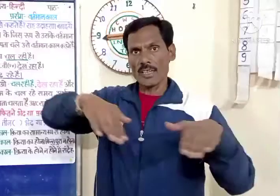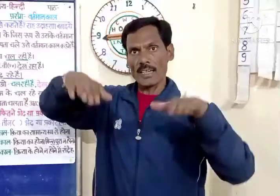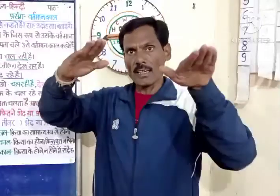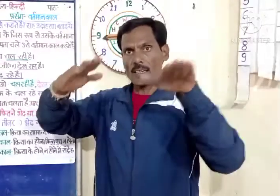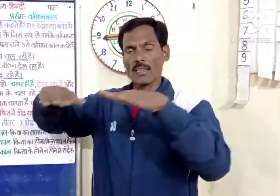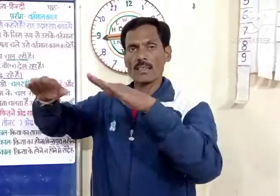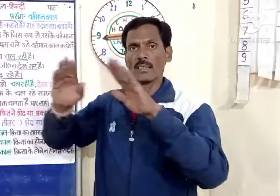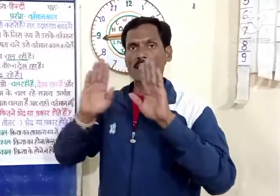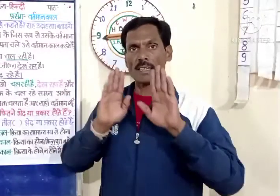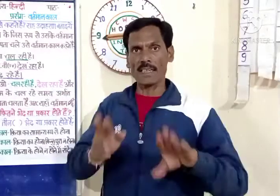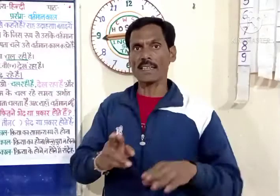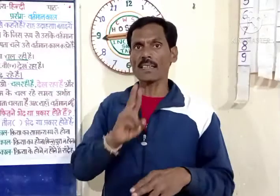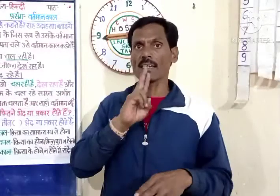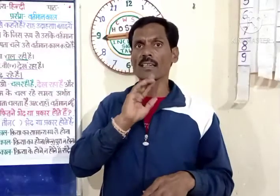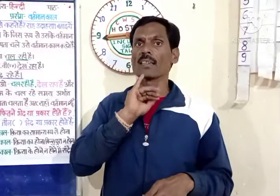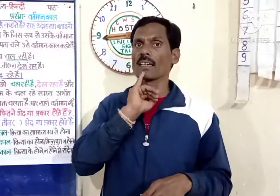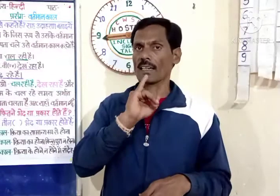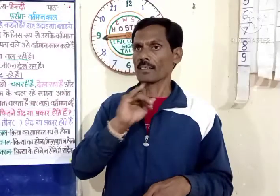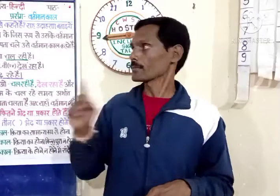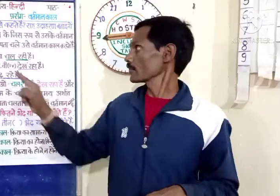चल रही है।